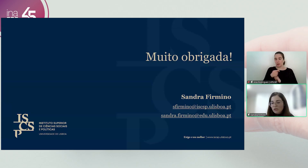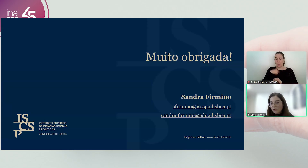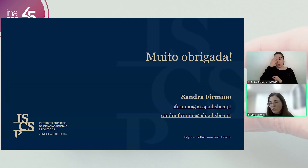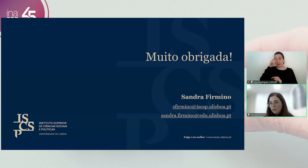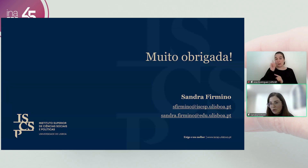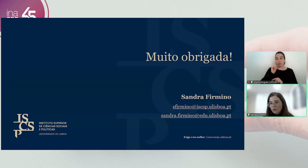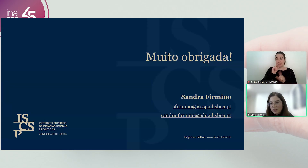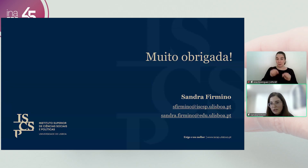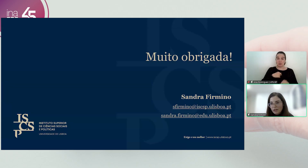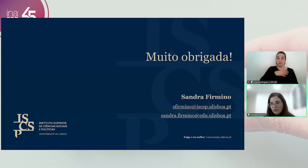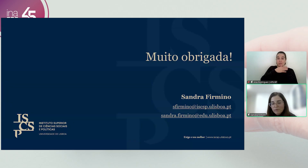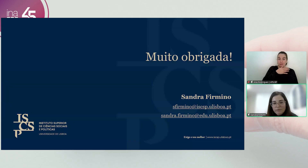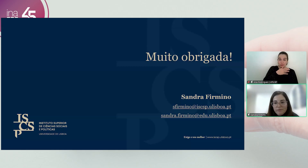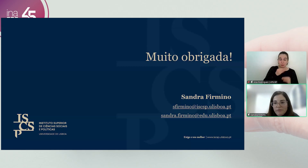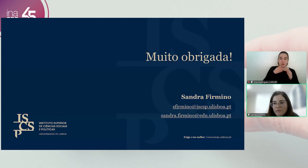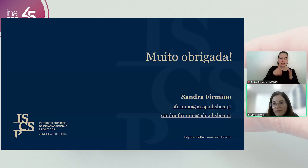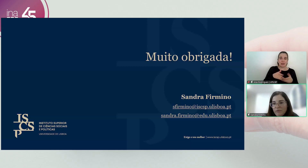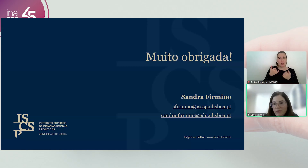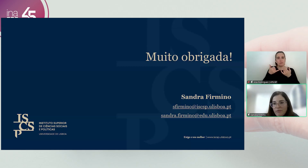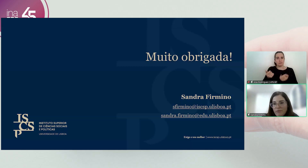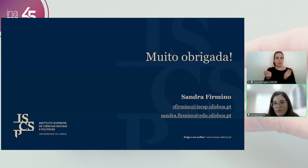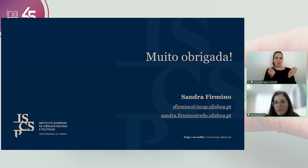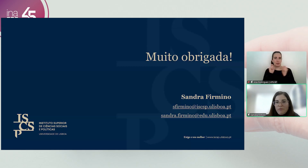importante. A exposição foi muito inicial.